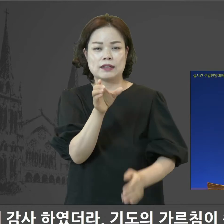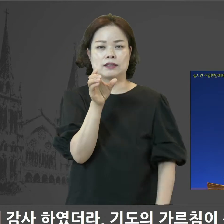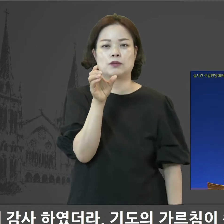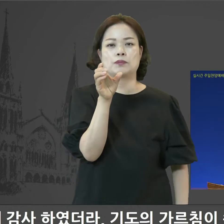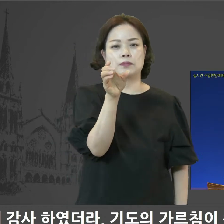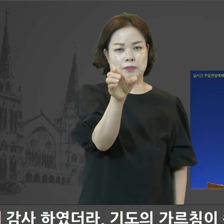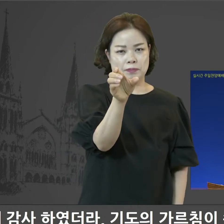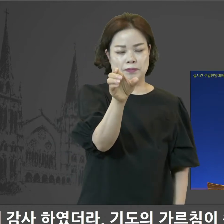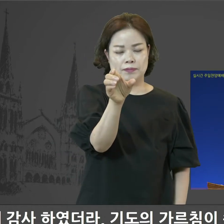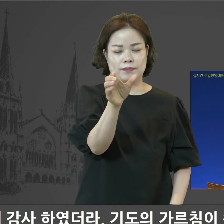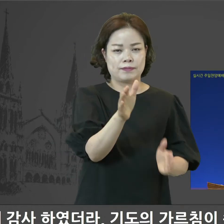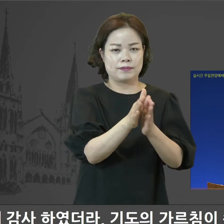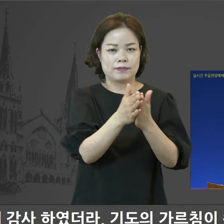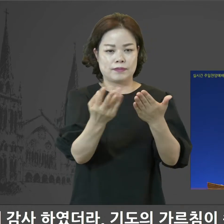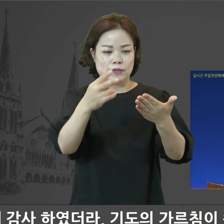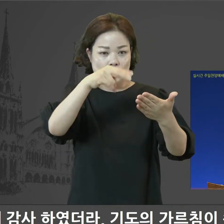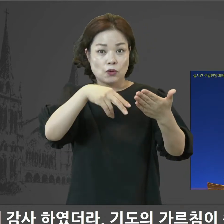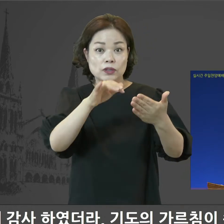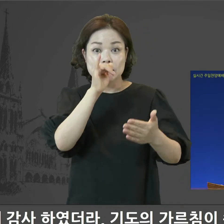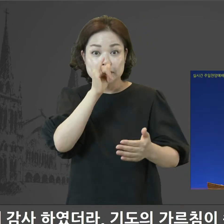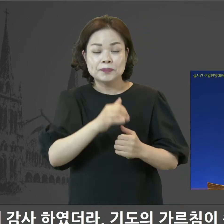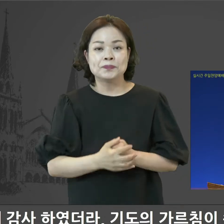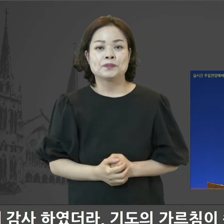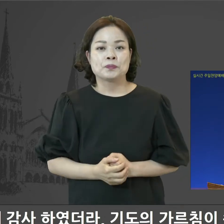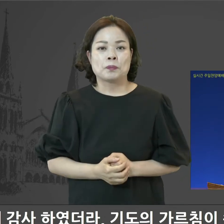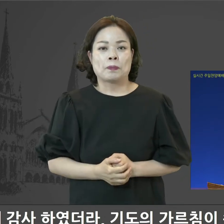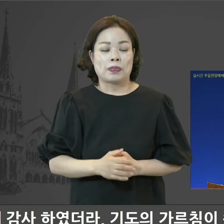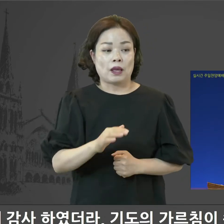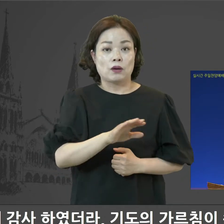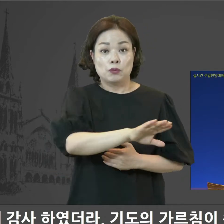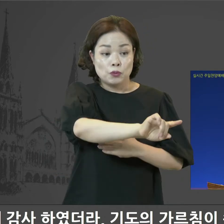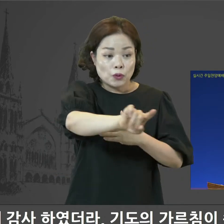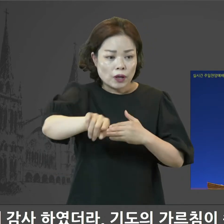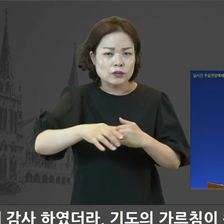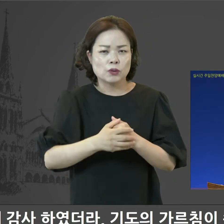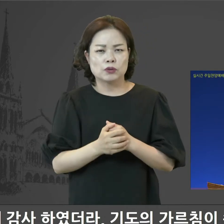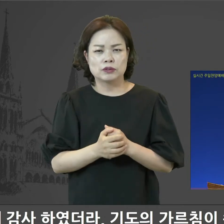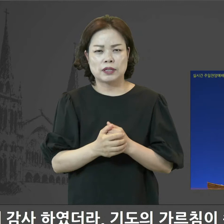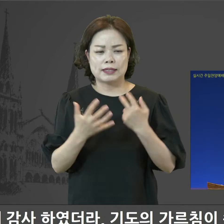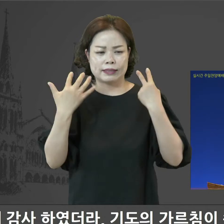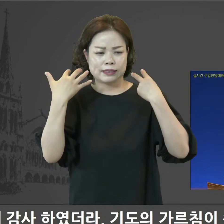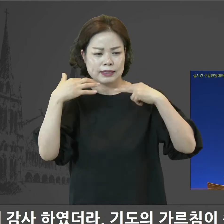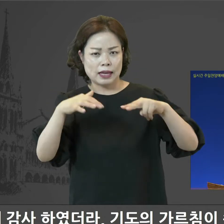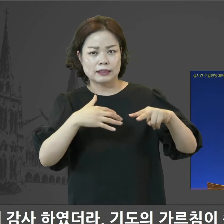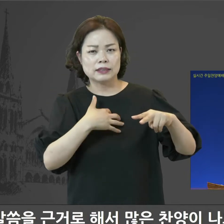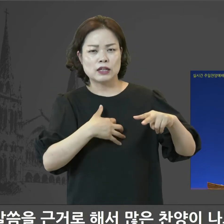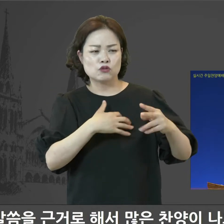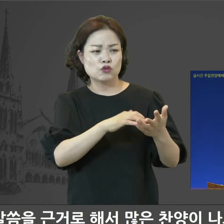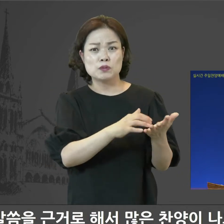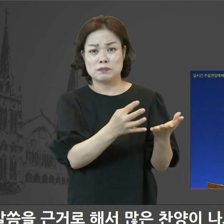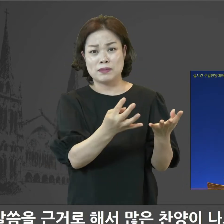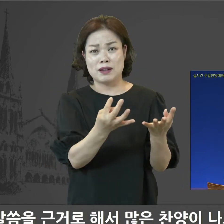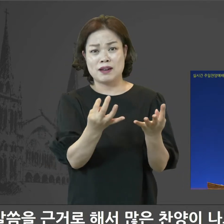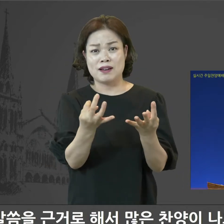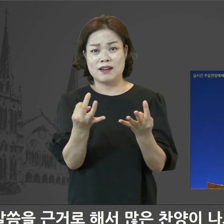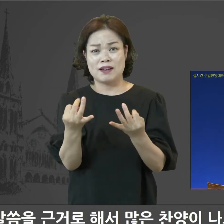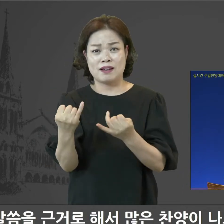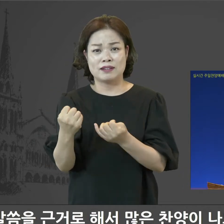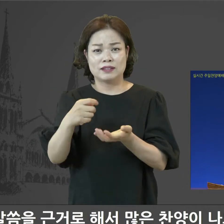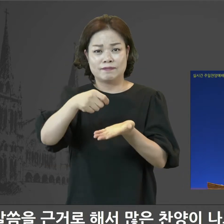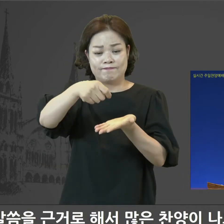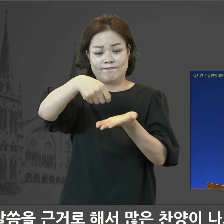잡은 것을 보게 됩니다. 자, 이 외에도 다니엘서에는 우리들이 알고 있는 수많은 이야기들이